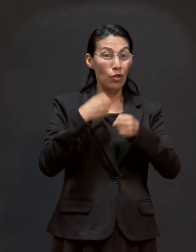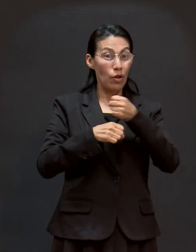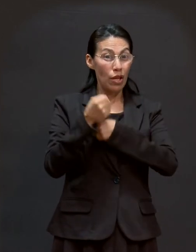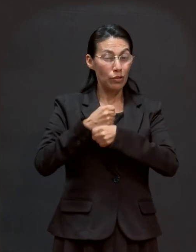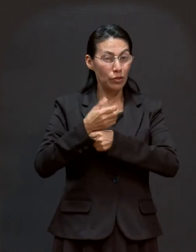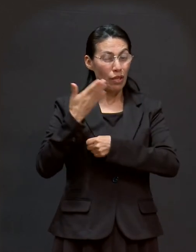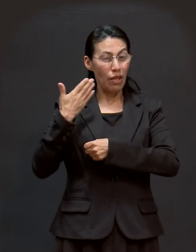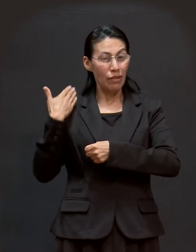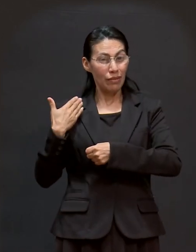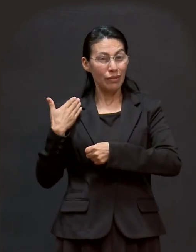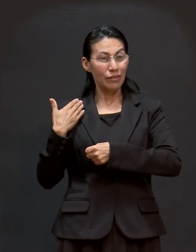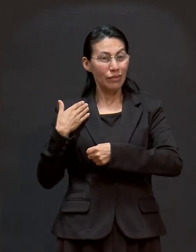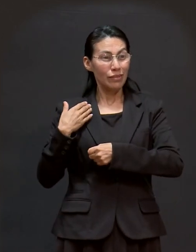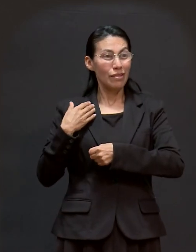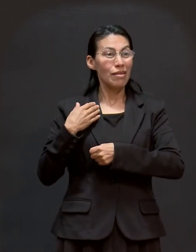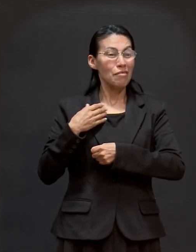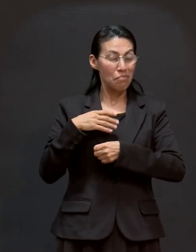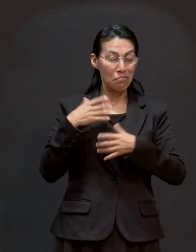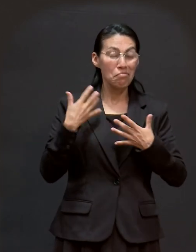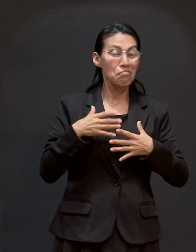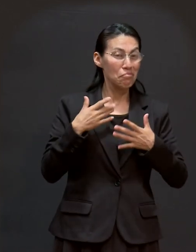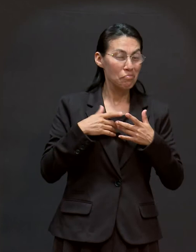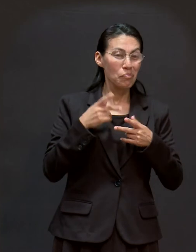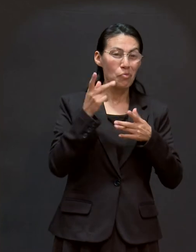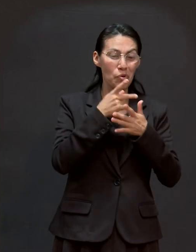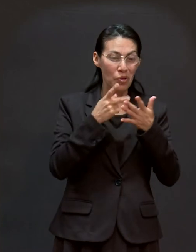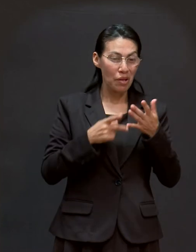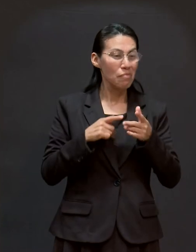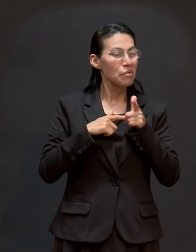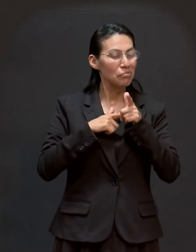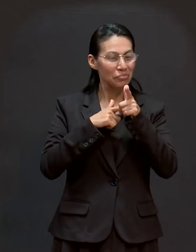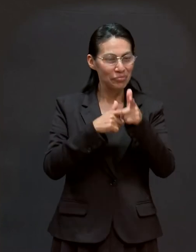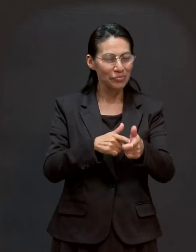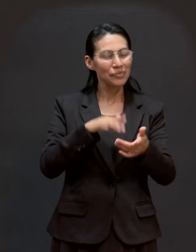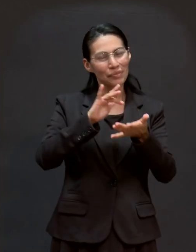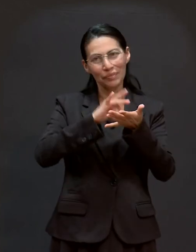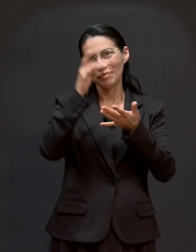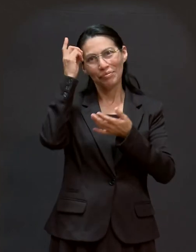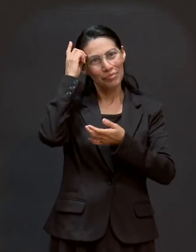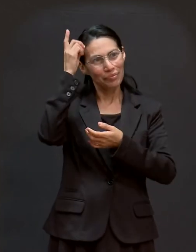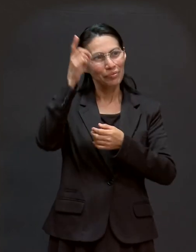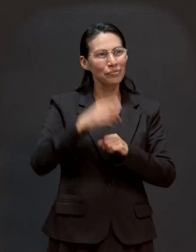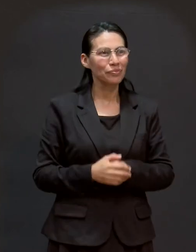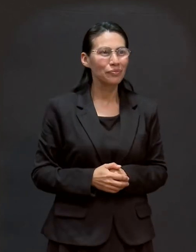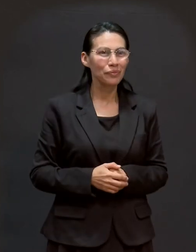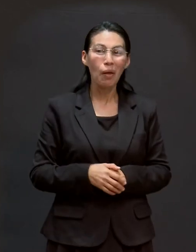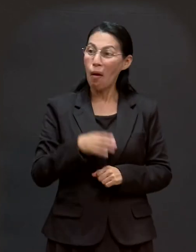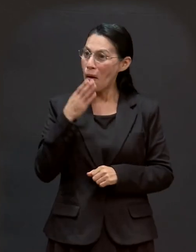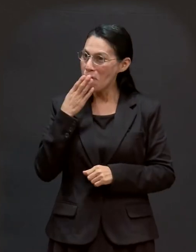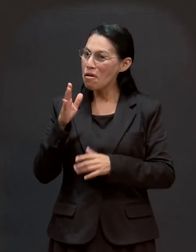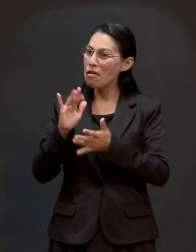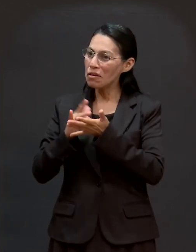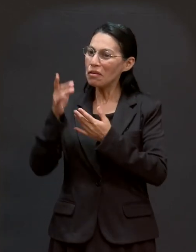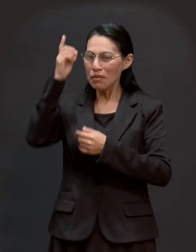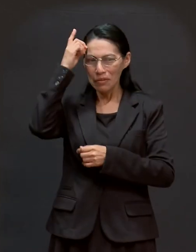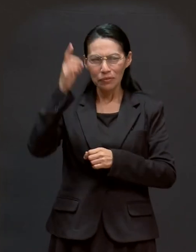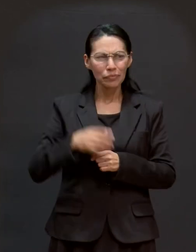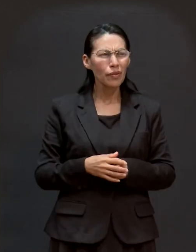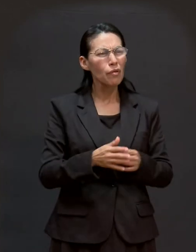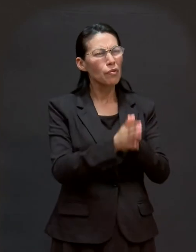estaban transmitiendo el programa gracias gracias por la invitación cuéntenos algo de